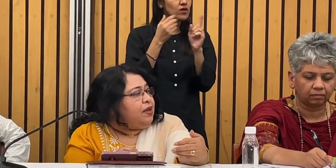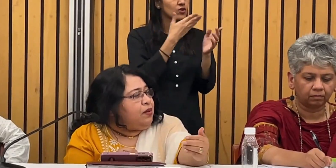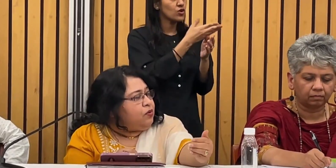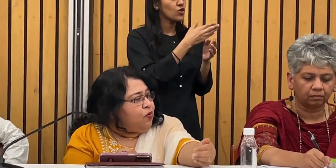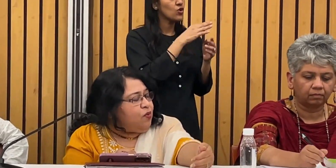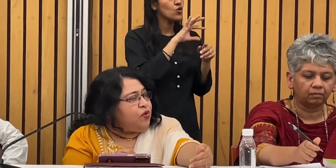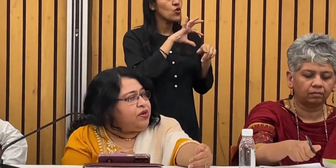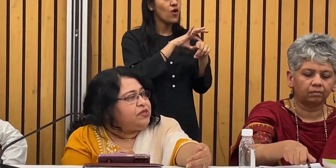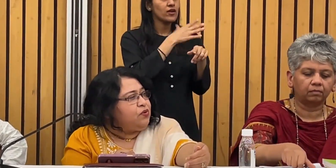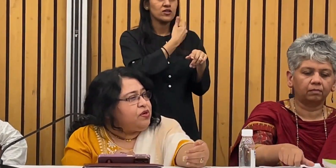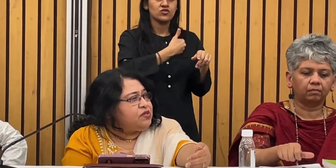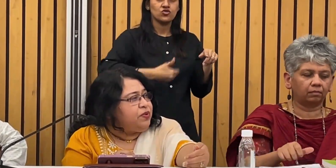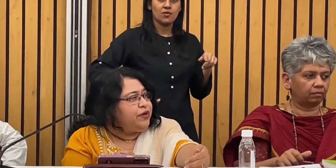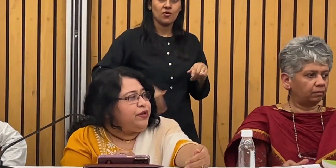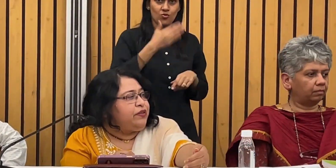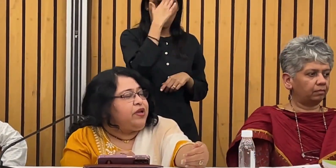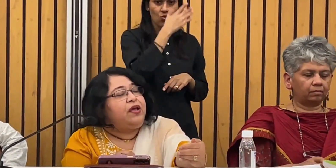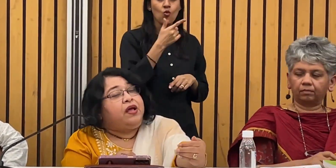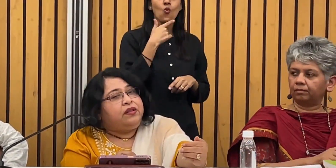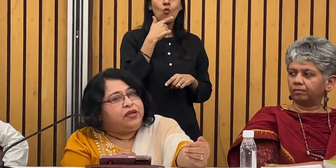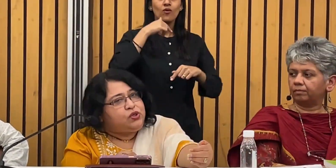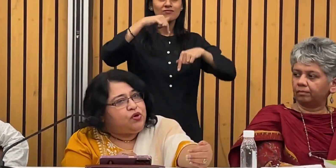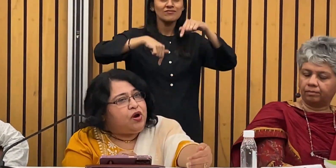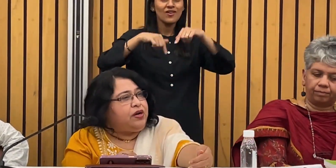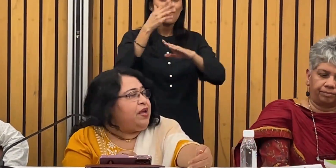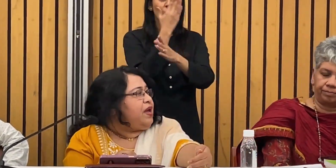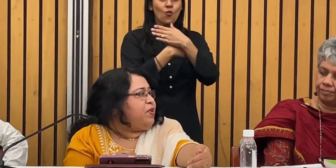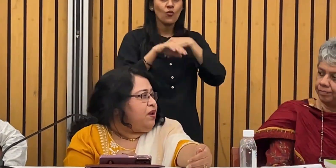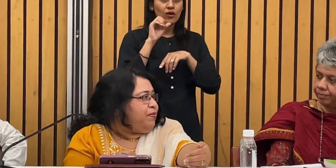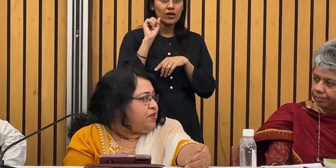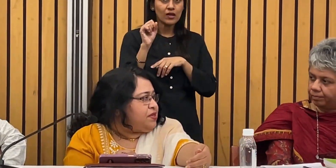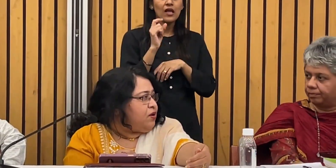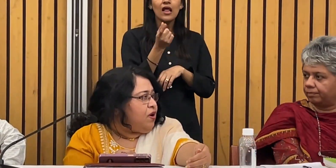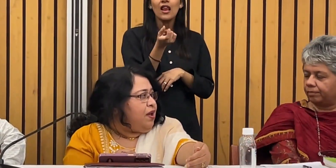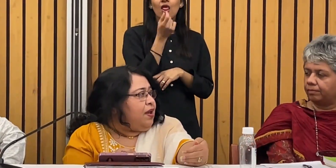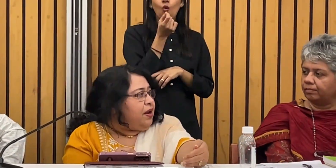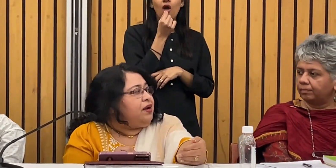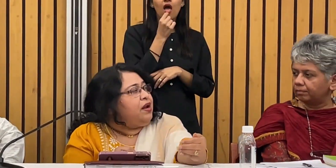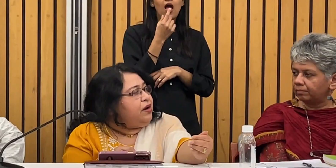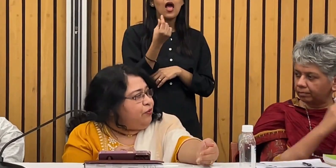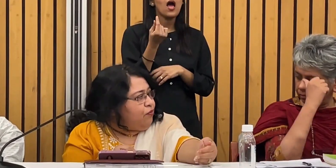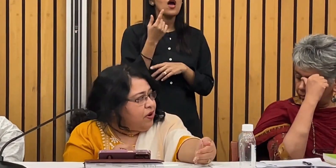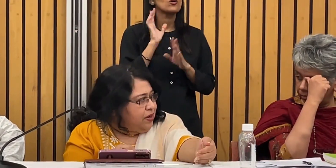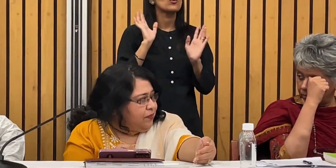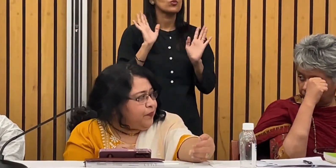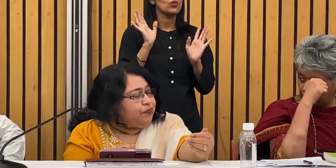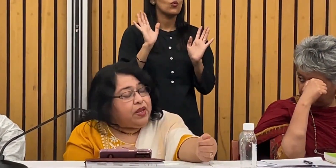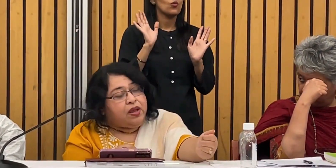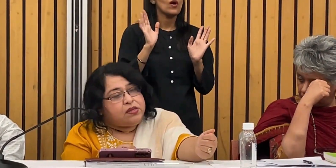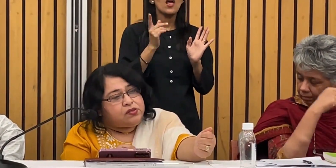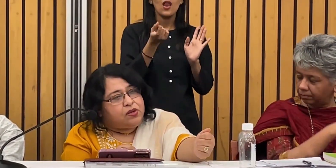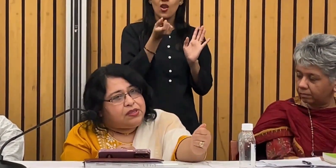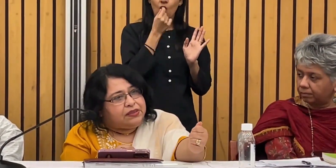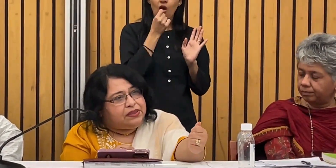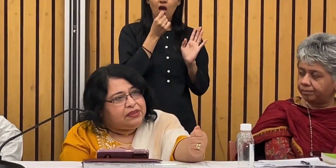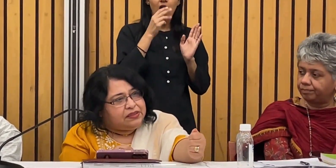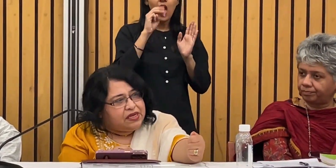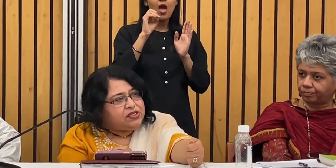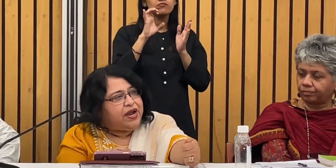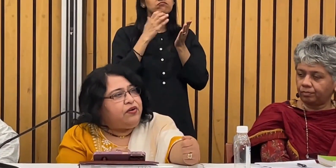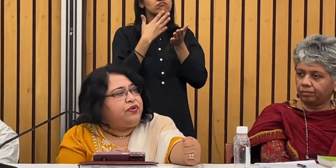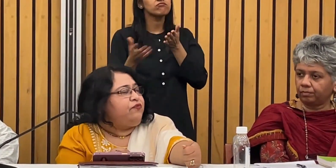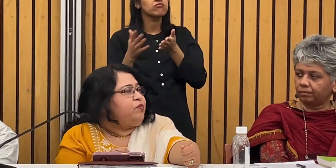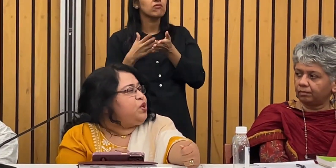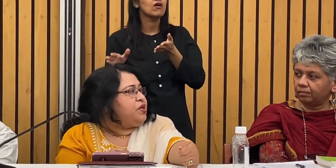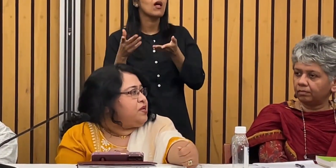knowing कि locomotor जिनको disability होती है, they should not take chemical pills and all, it can lead to clotting. So